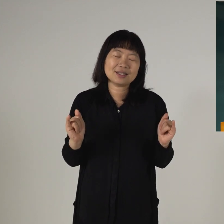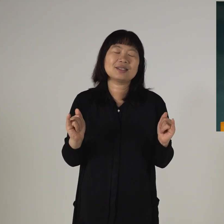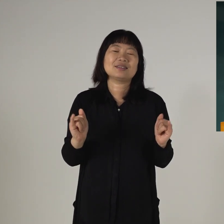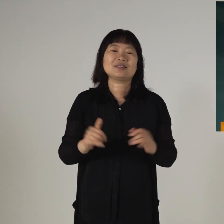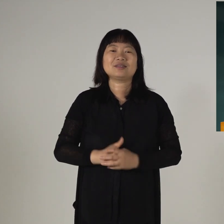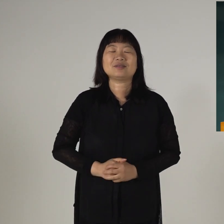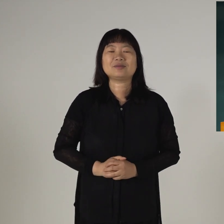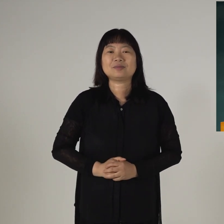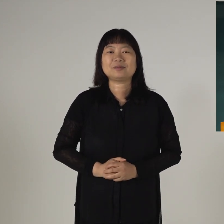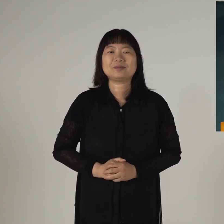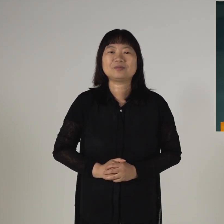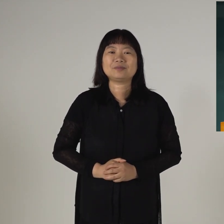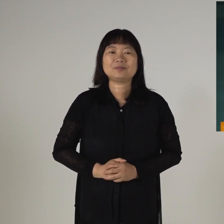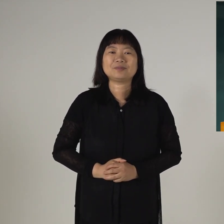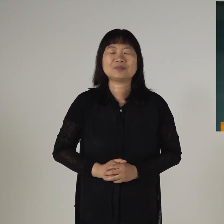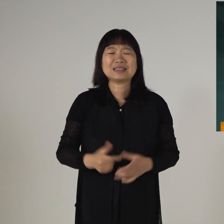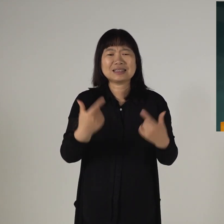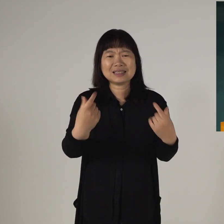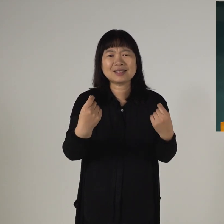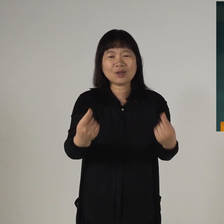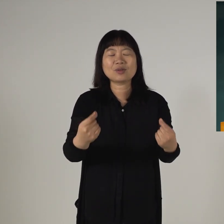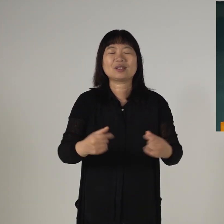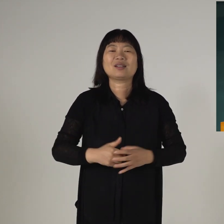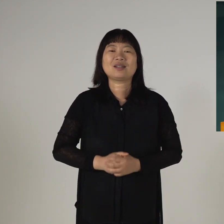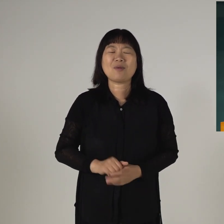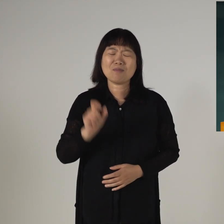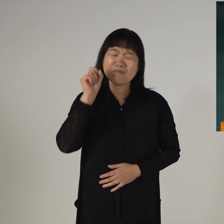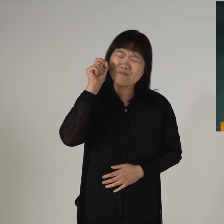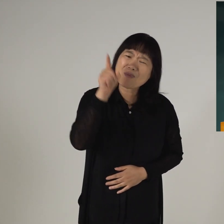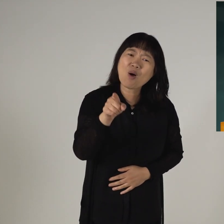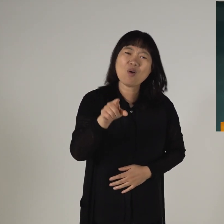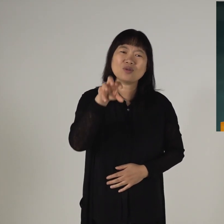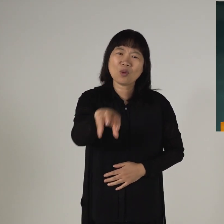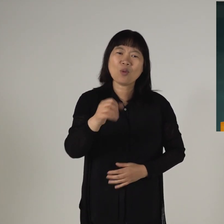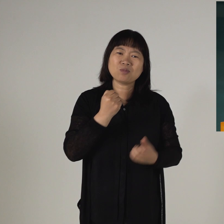광복을 위해서 이렇게 먼 지역에서